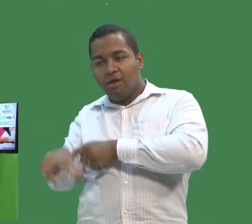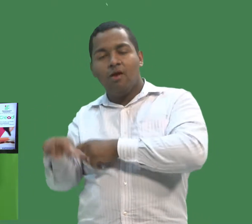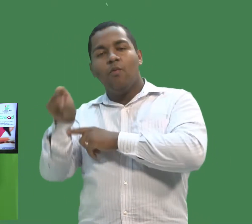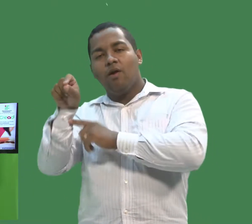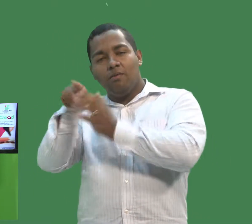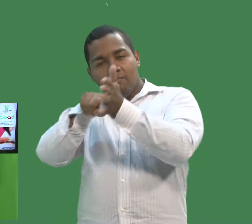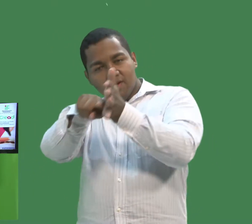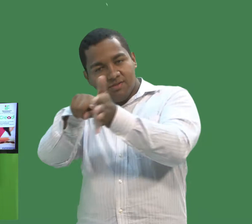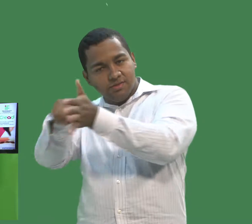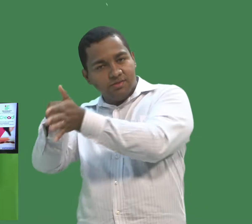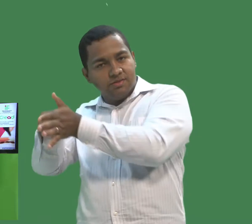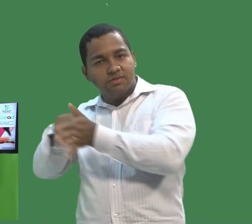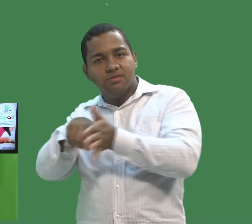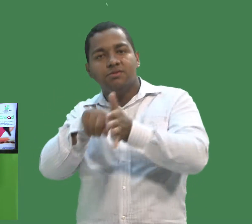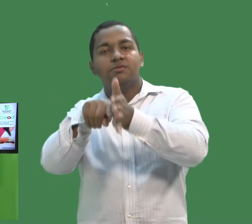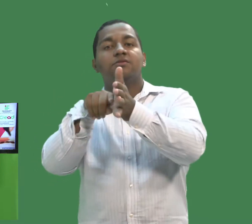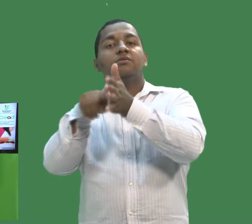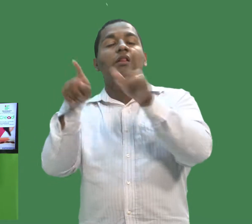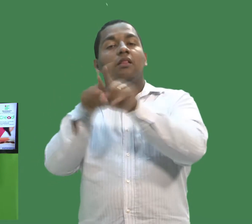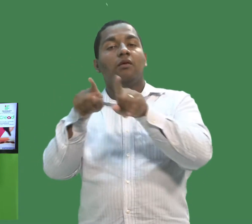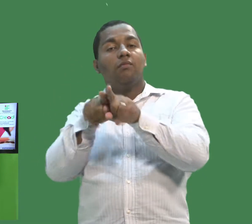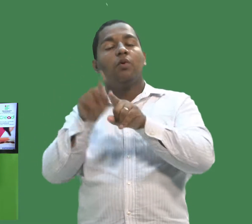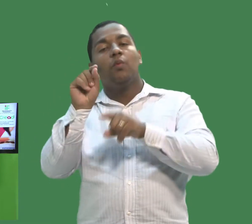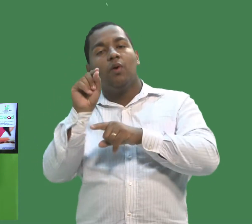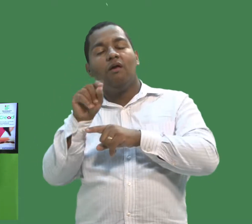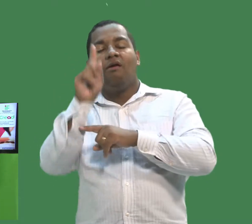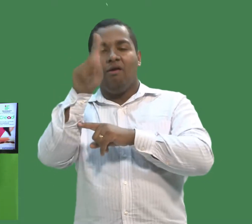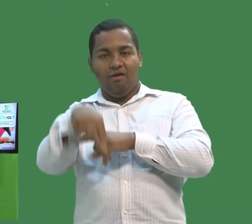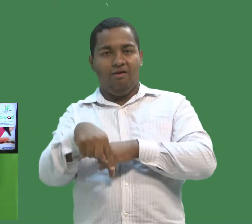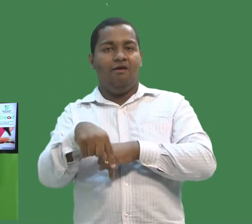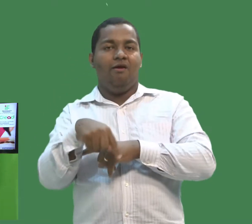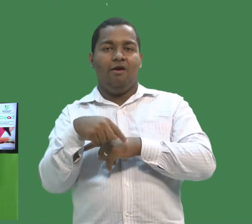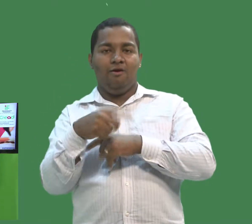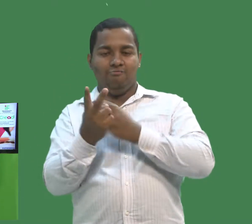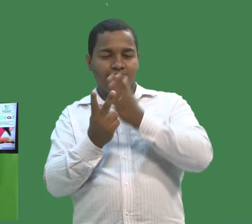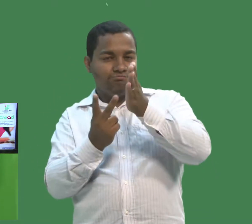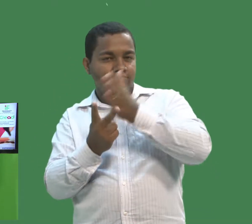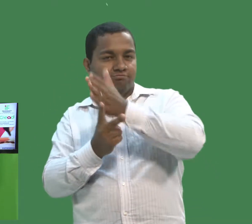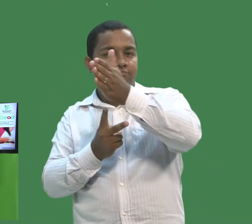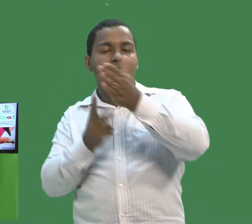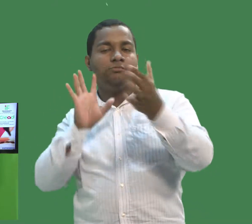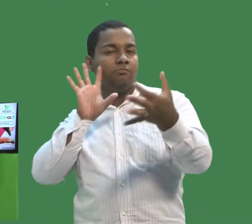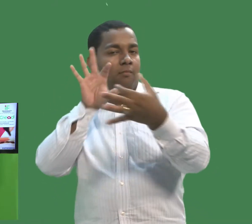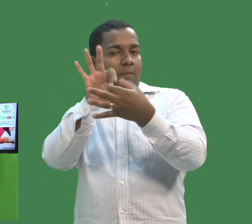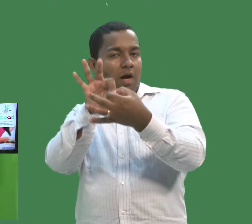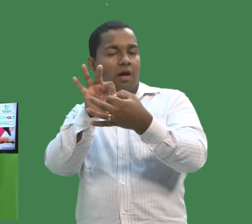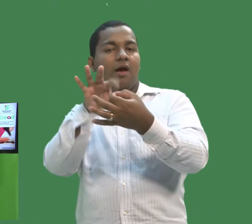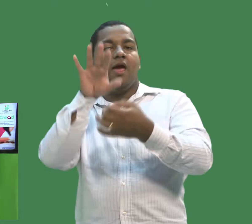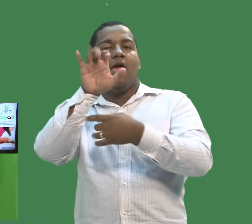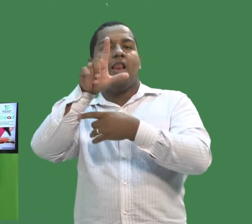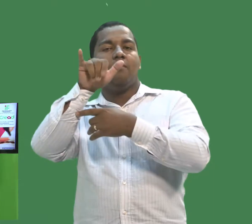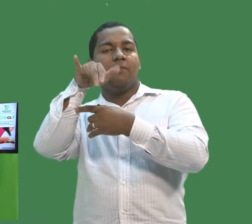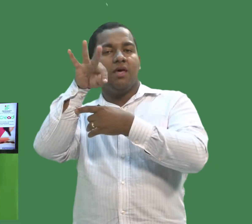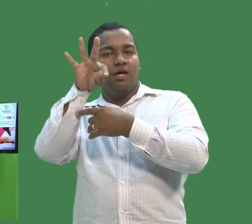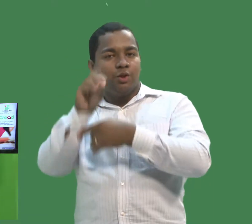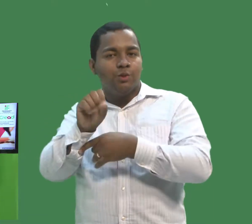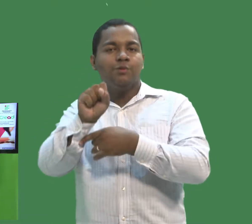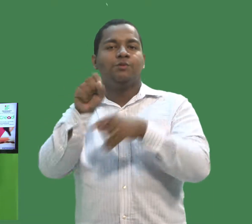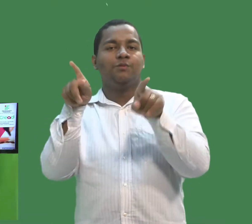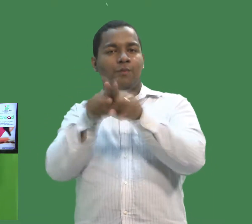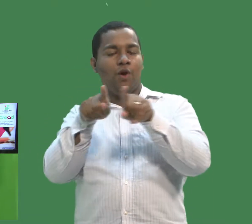sistema geral do código e a organização paradigmática, ou seja, em que faz uma associação de elementos da língua,